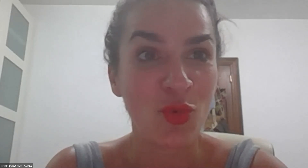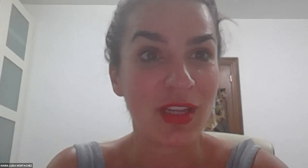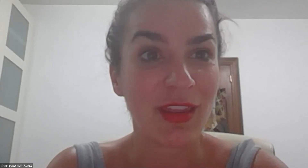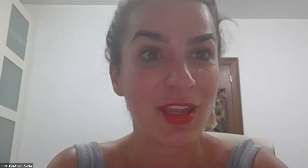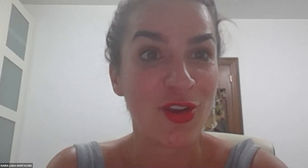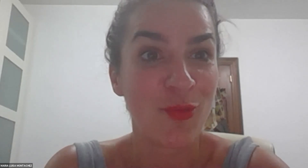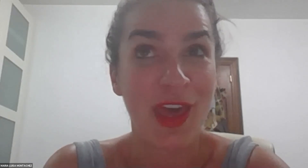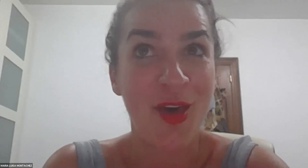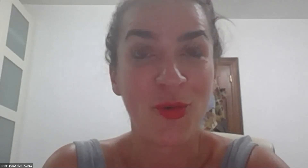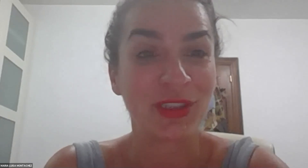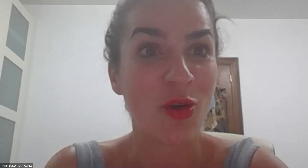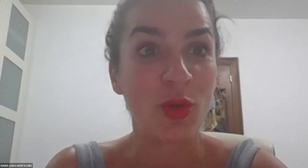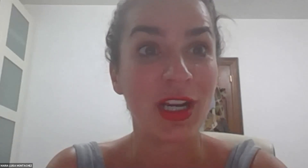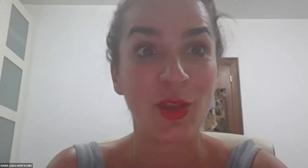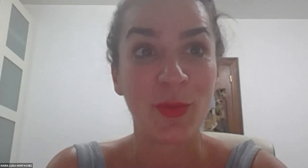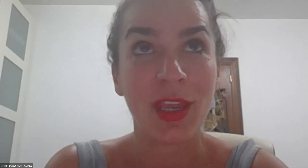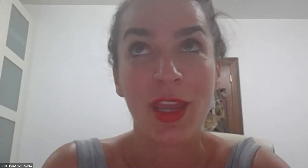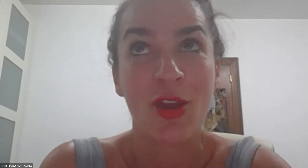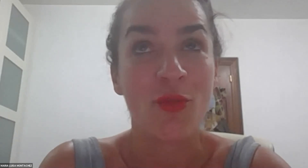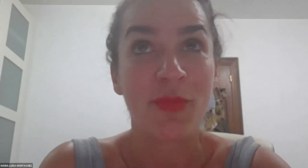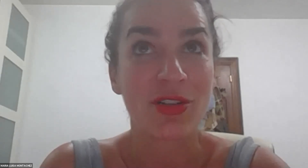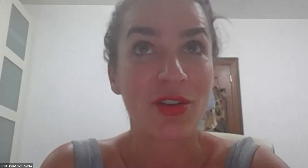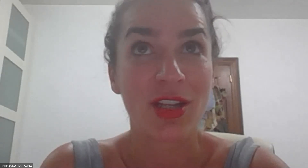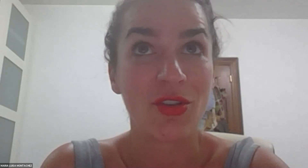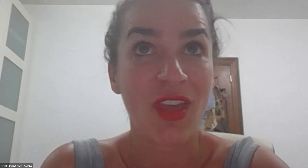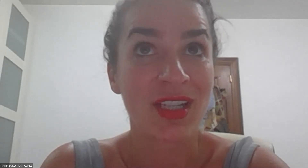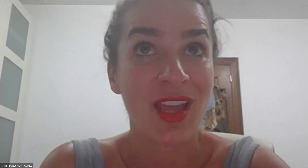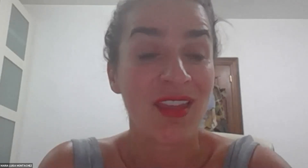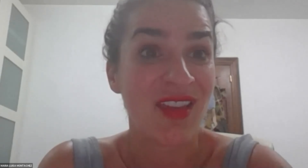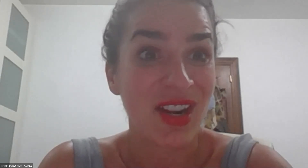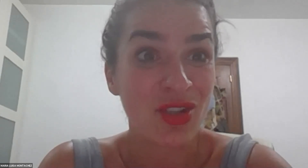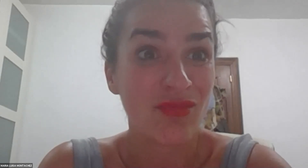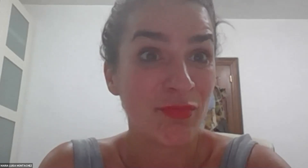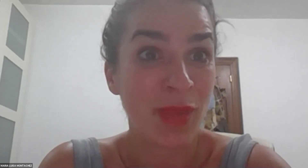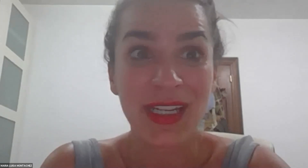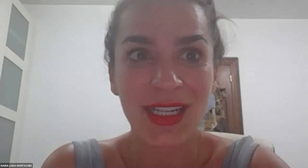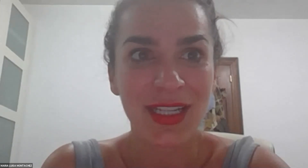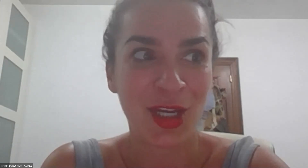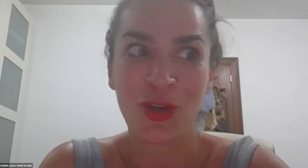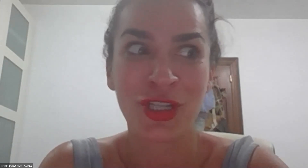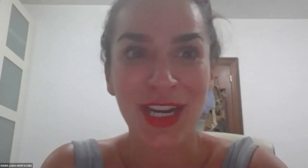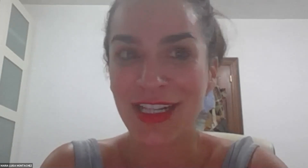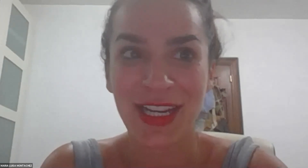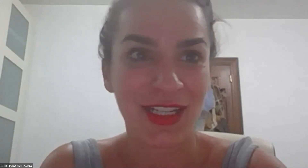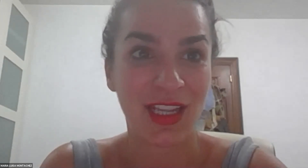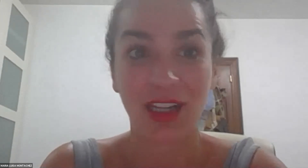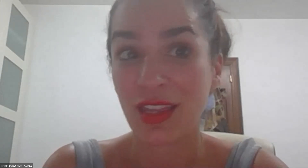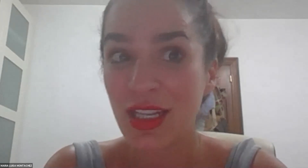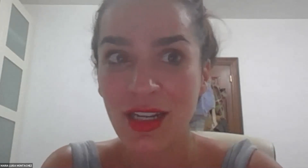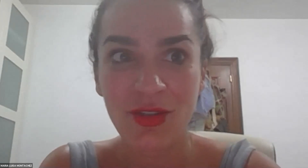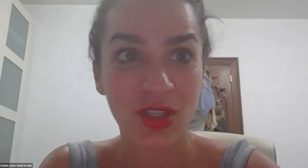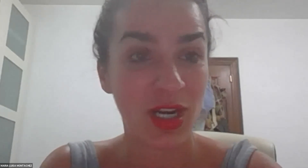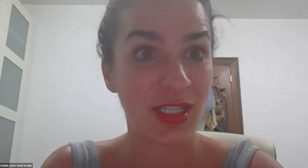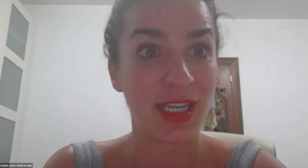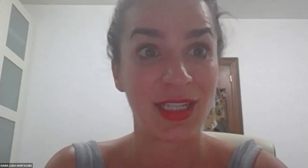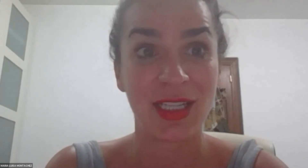es un tip muy sencillo que yo me he dado cuenta comunicándome con personas sordas de varios países y no sé las señas de